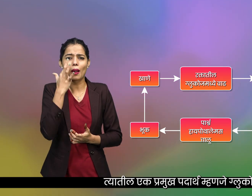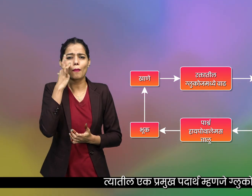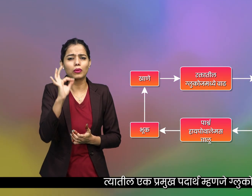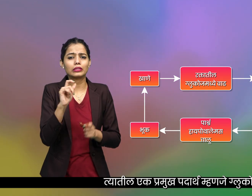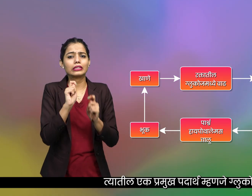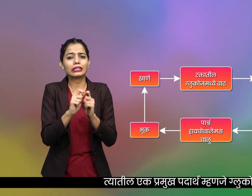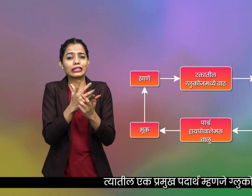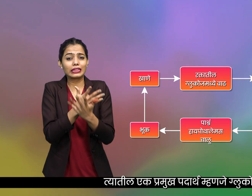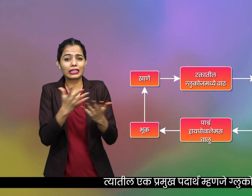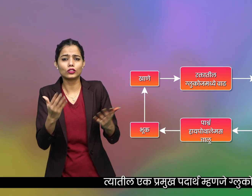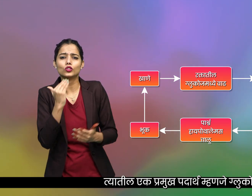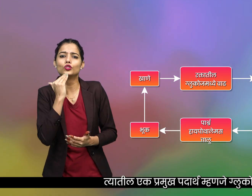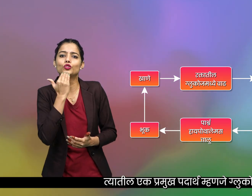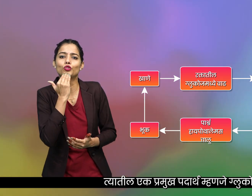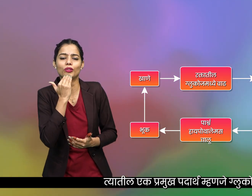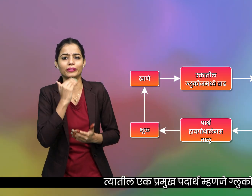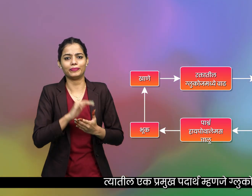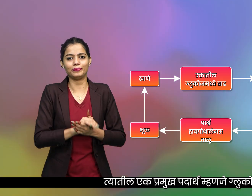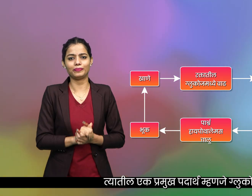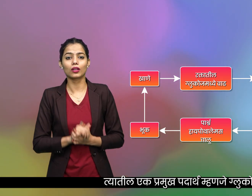त्यातील एक प्रमुख पदार्थ म्हणजे ग्लुकोज.